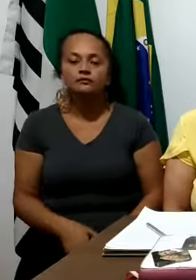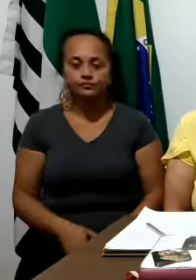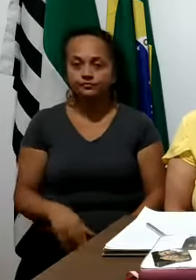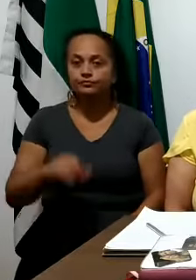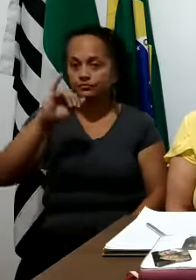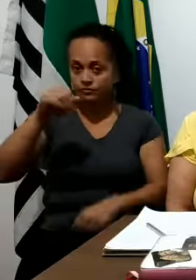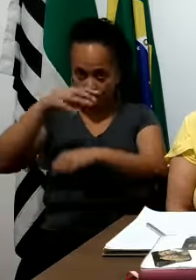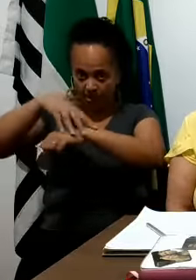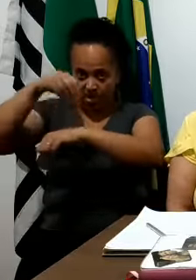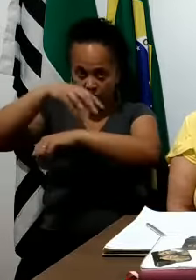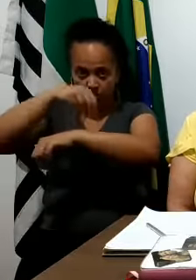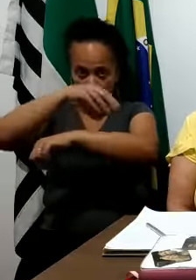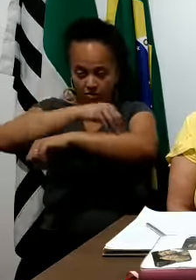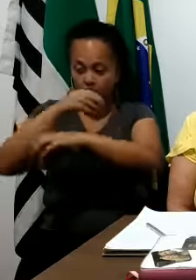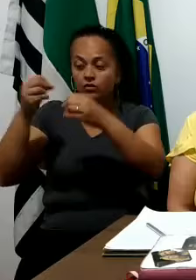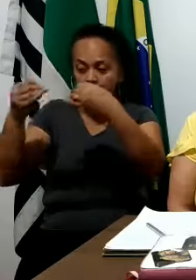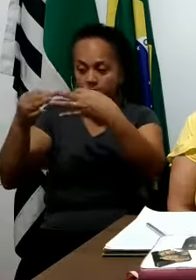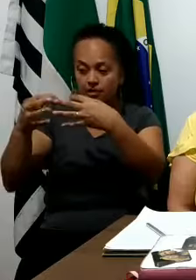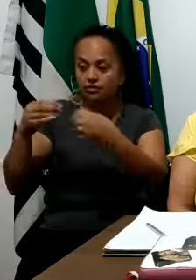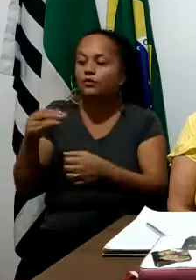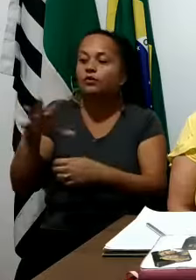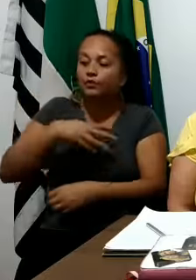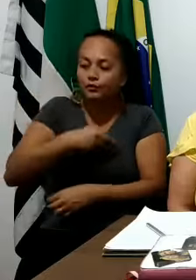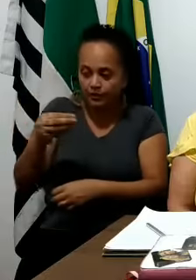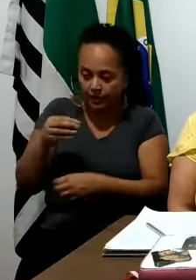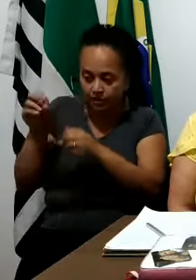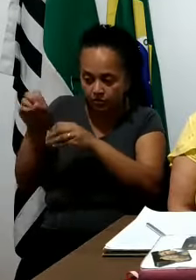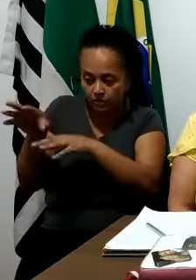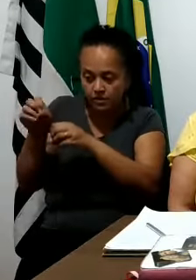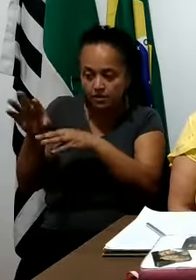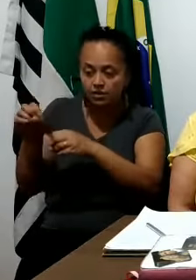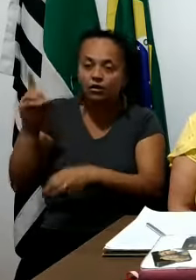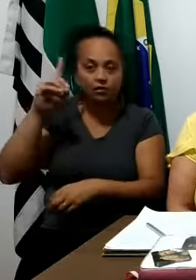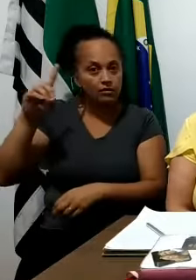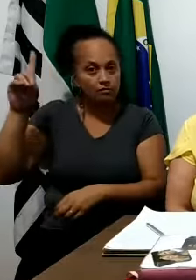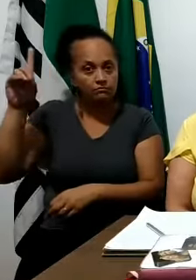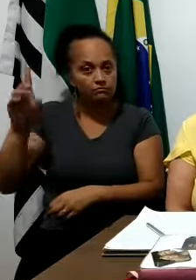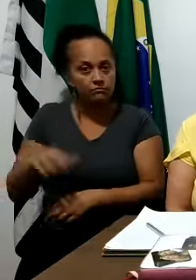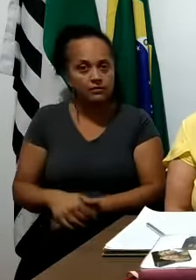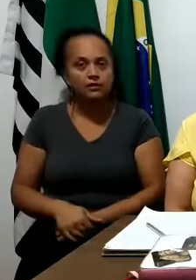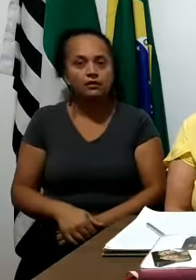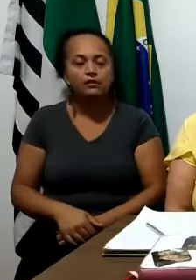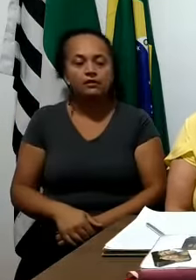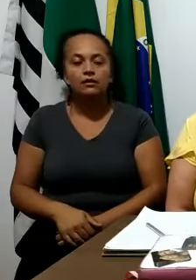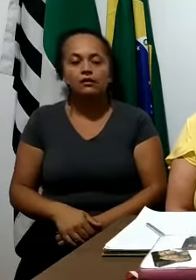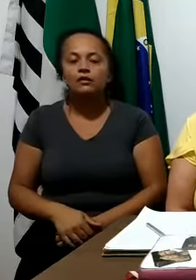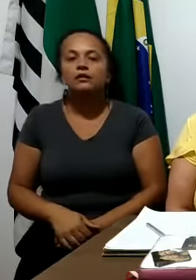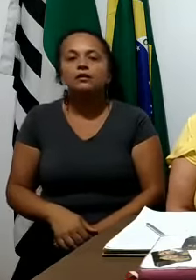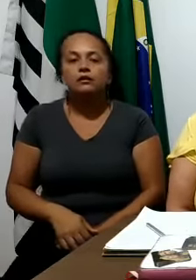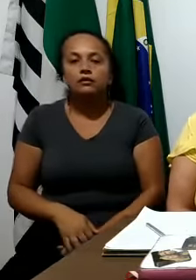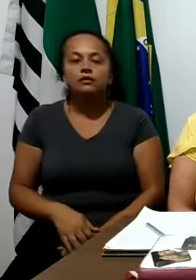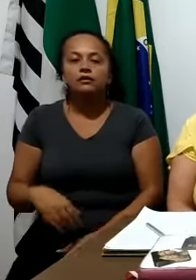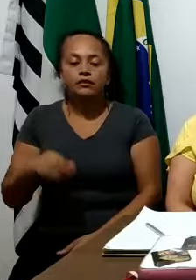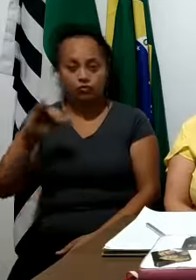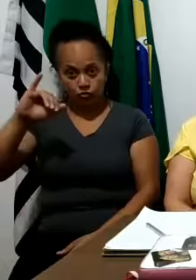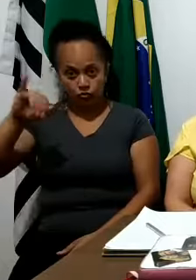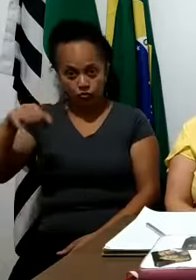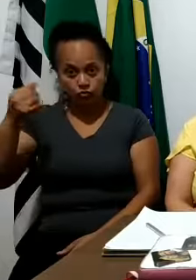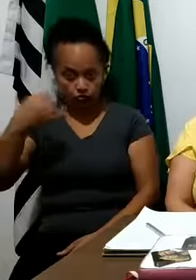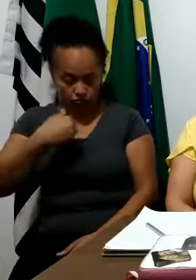E a gente vê também que José, com seu pai, ele serviu, né, de base. O pai serviu de base para José, para